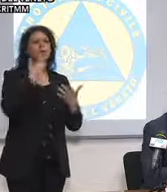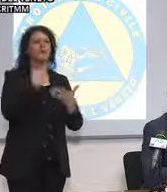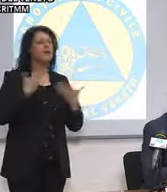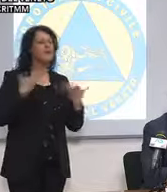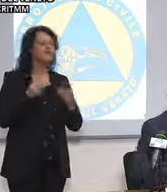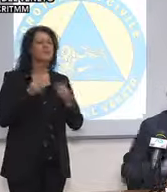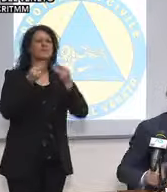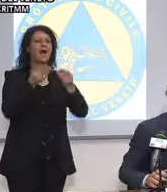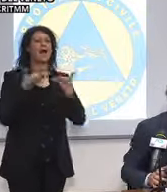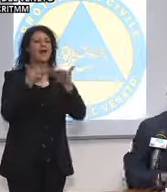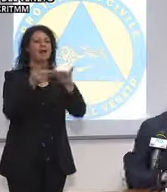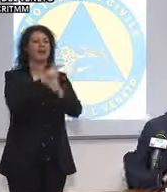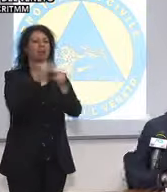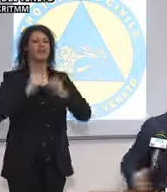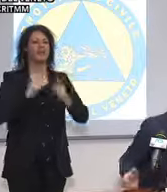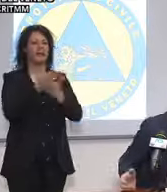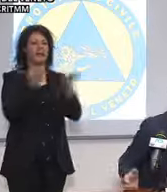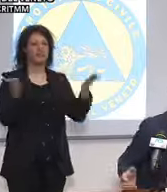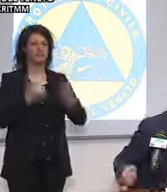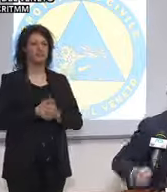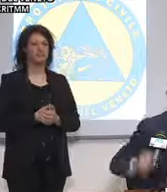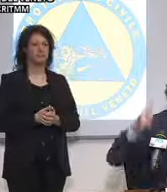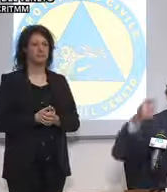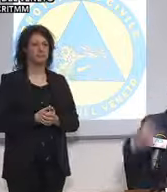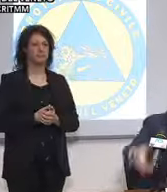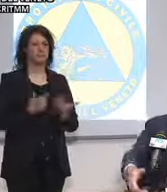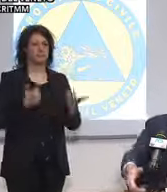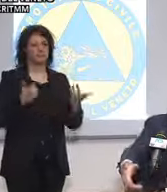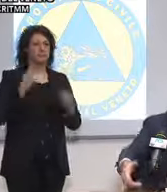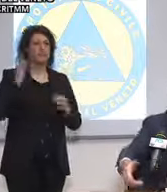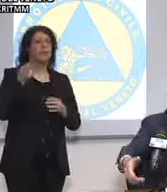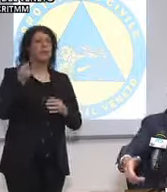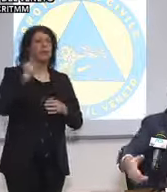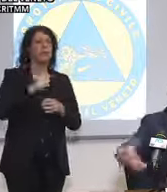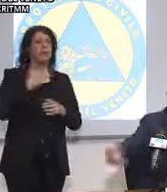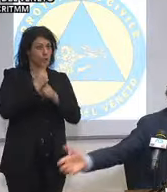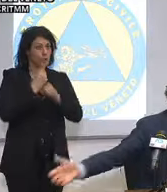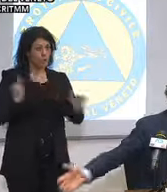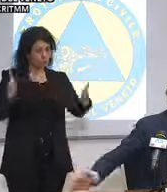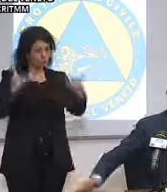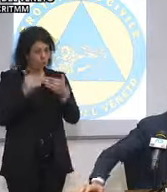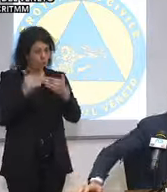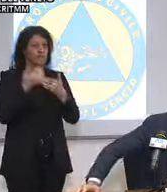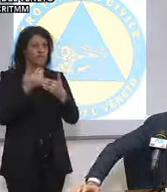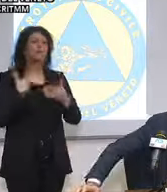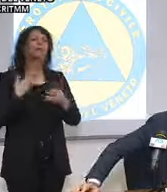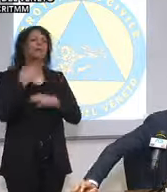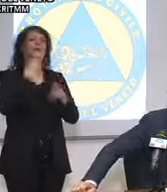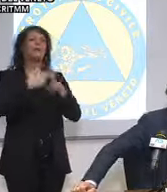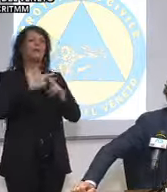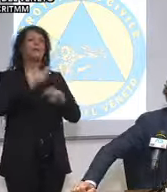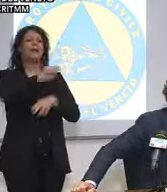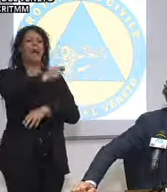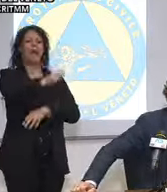cittadini. Se dobbiamo chiudere tutto, saremo tutto, andiamo a Roma che consegniamo le chiavi e finiamo così. Cioè,